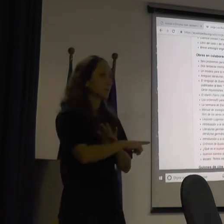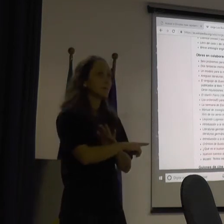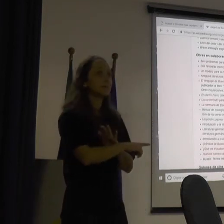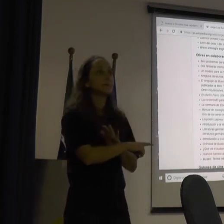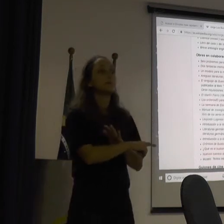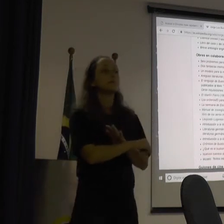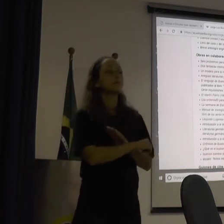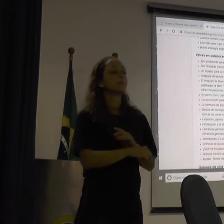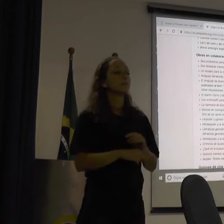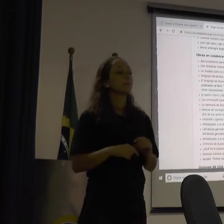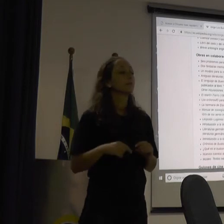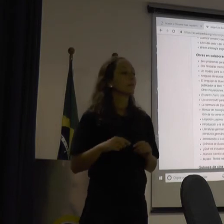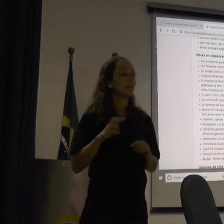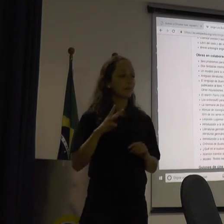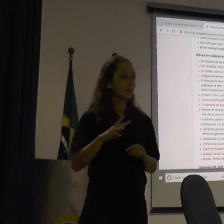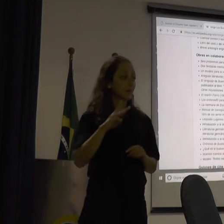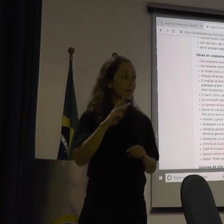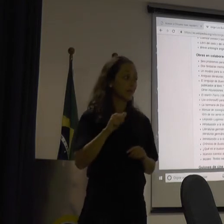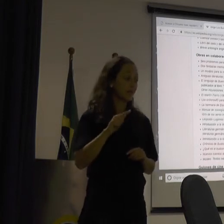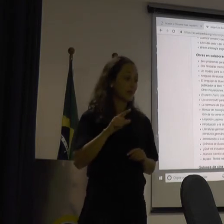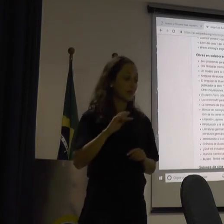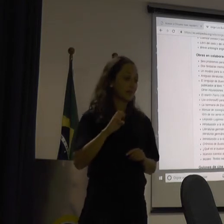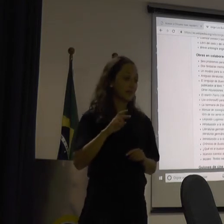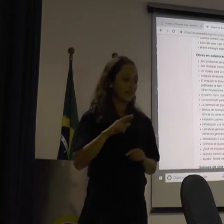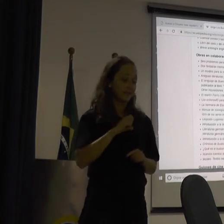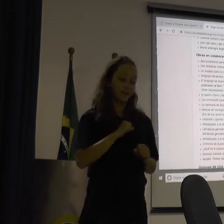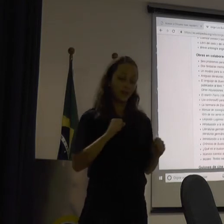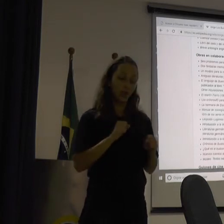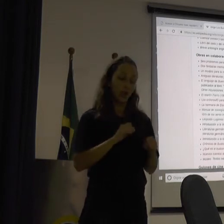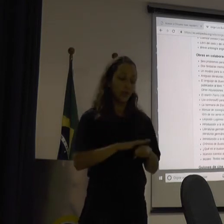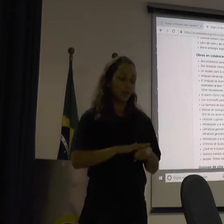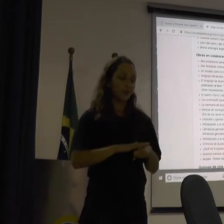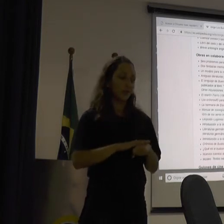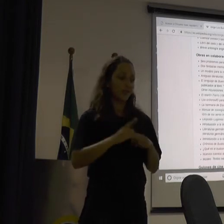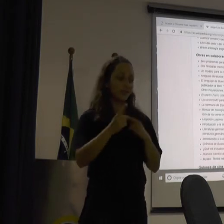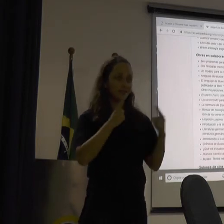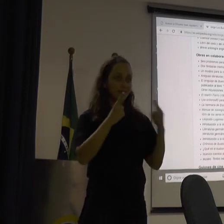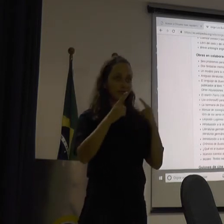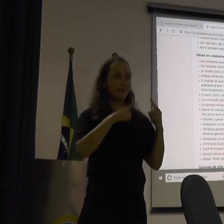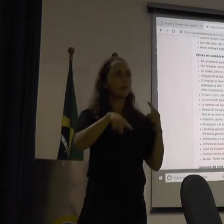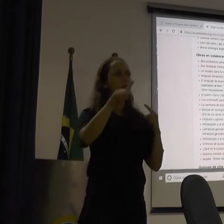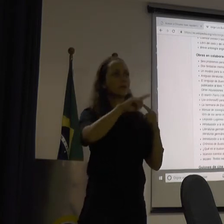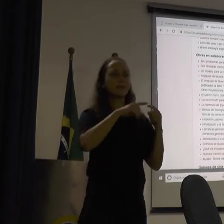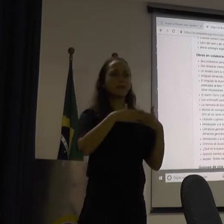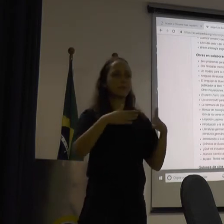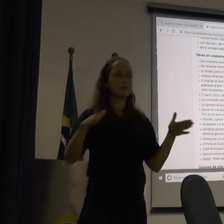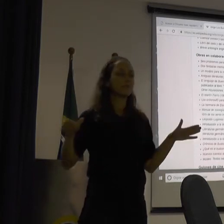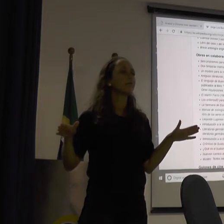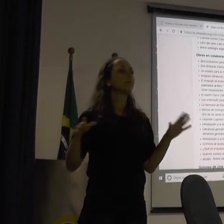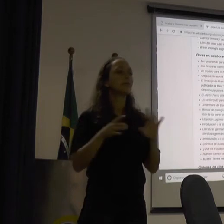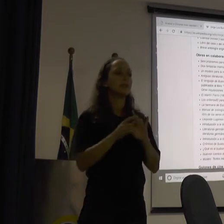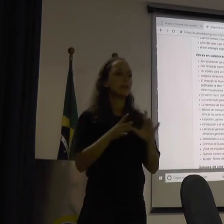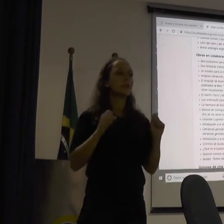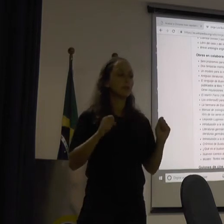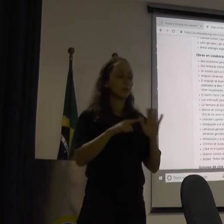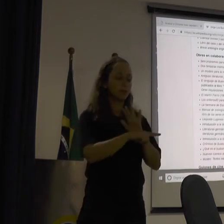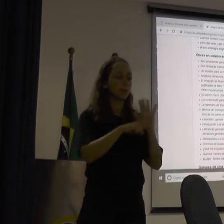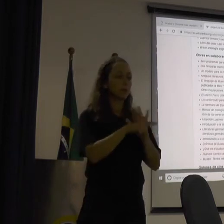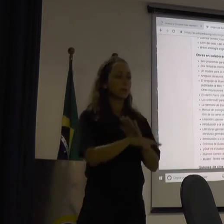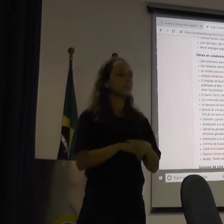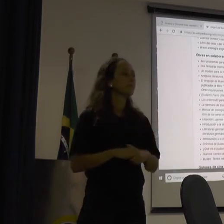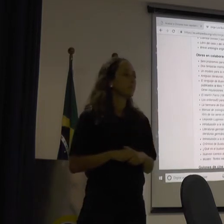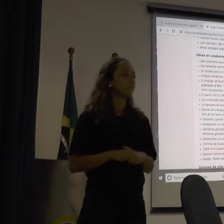O Walter gosta bastante de diálogos, né? Gosta bastante, bem aberto. Podem fazer perguntas à vontade.